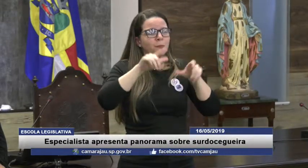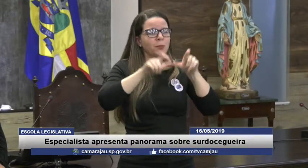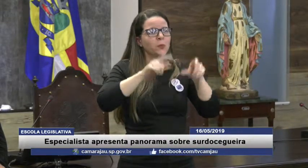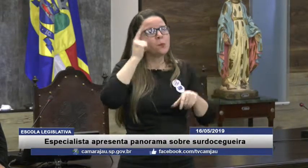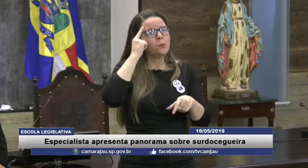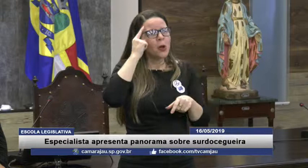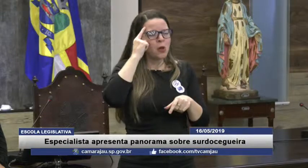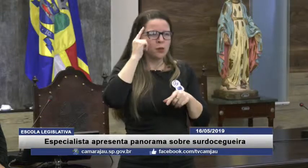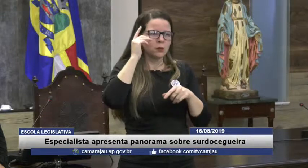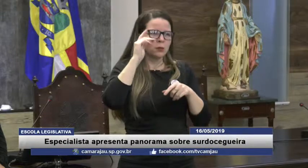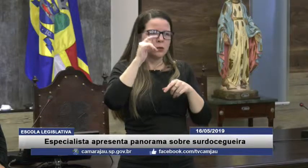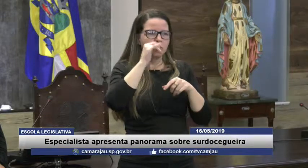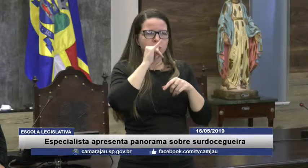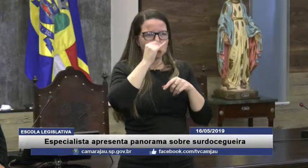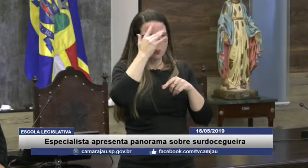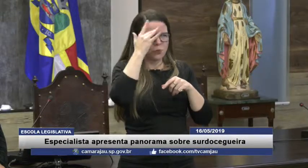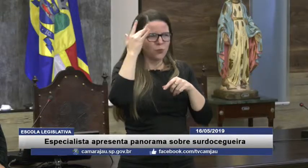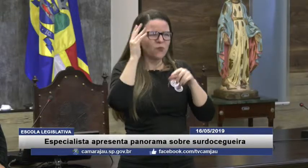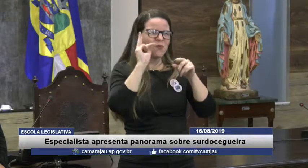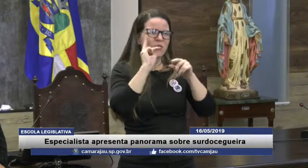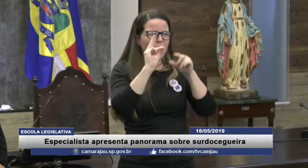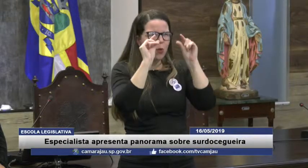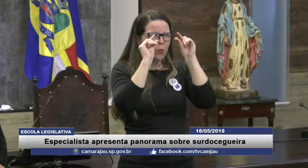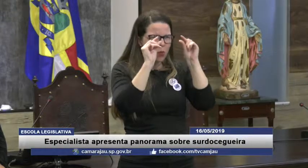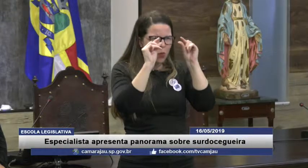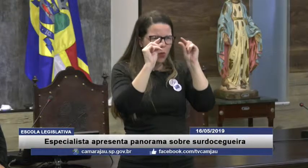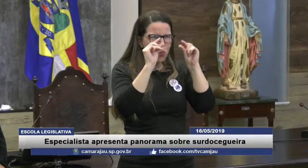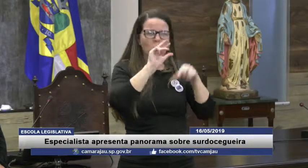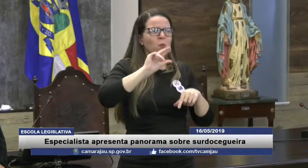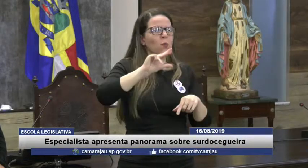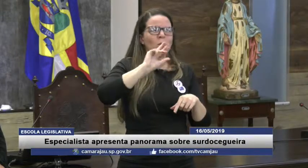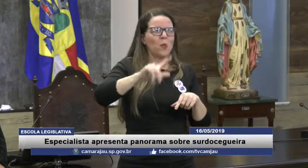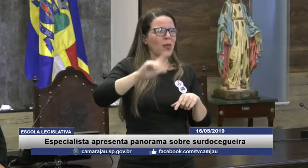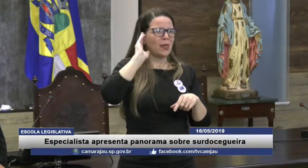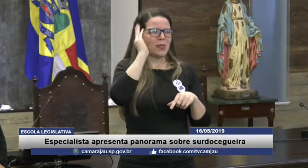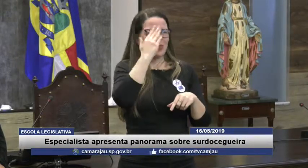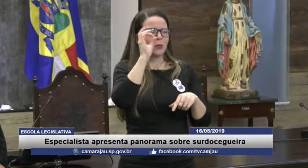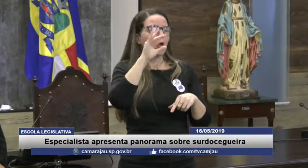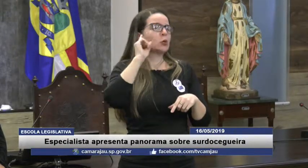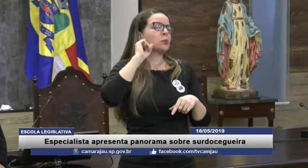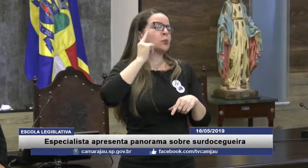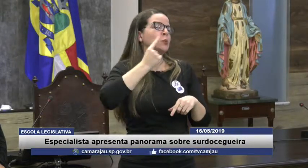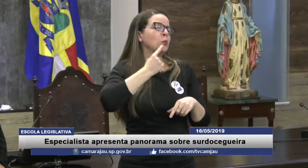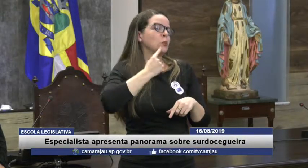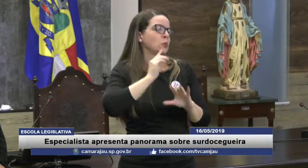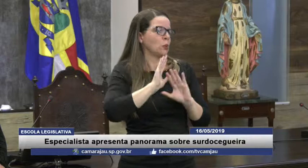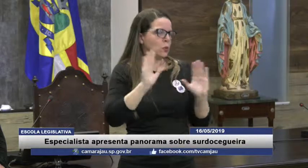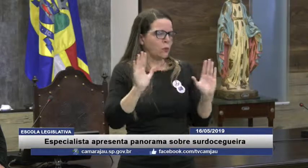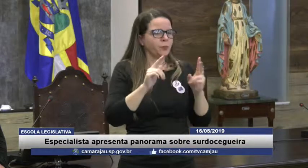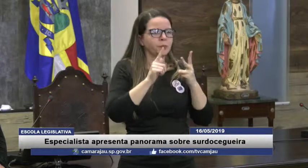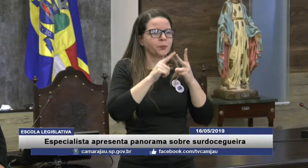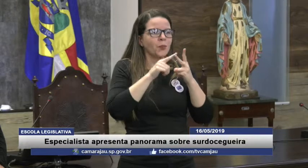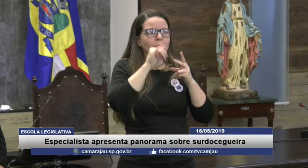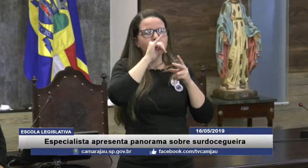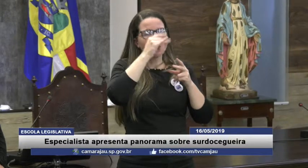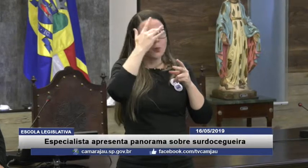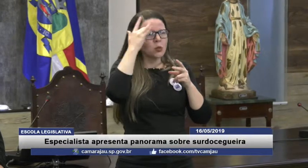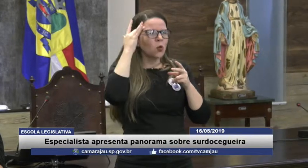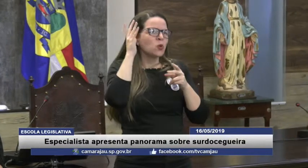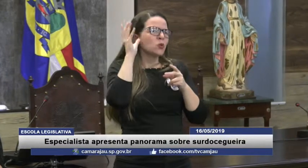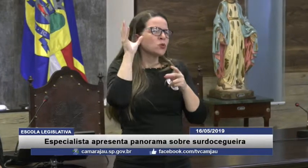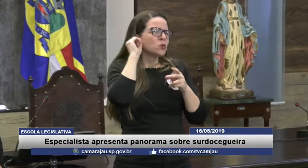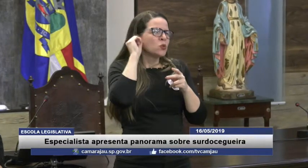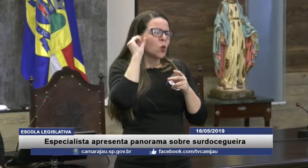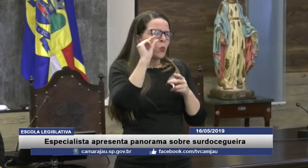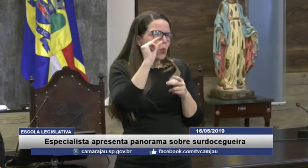legal que você também seja agente nisso, né? Que você informe elas, porque às vezes a pessoa fala, não, eu enxergo, eu sou